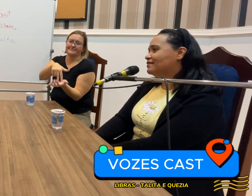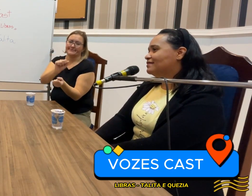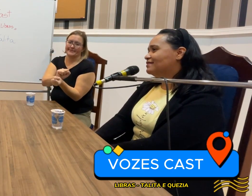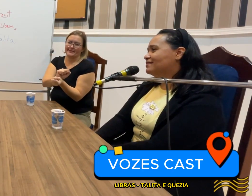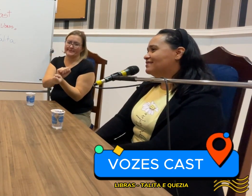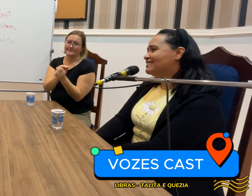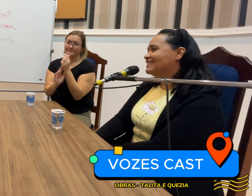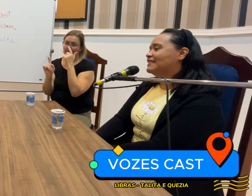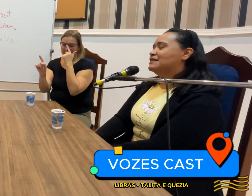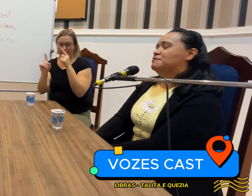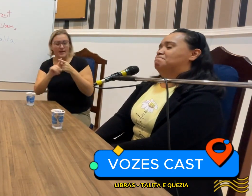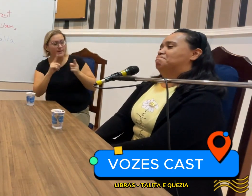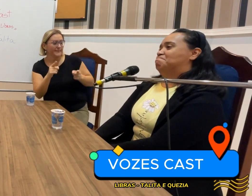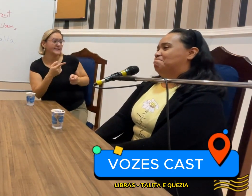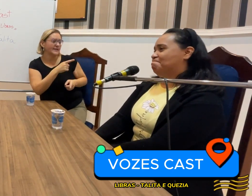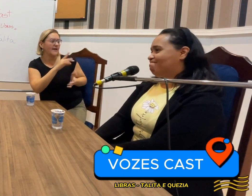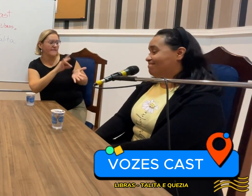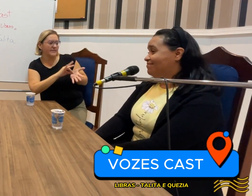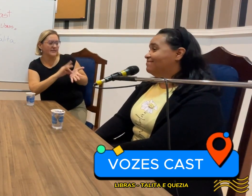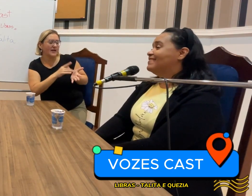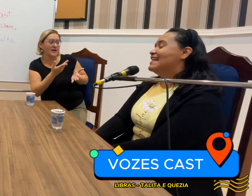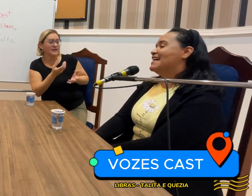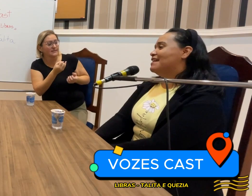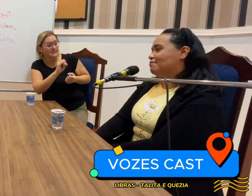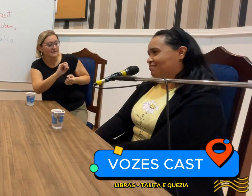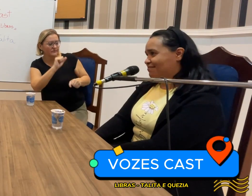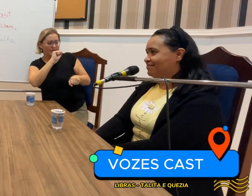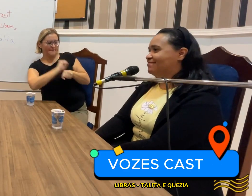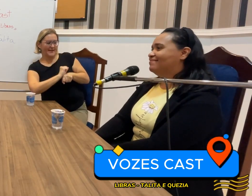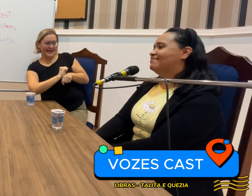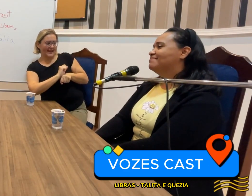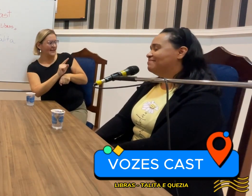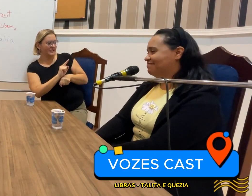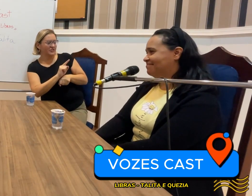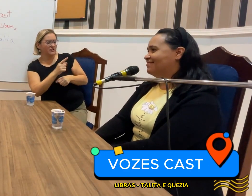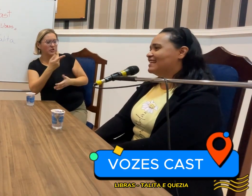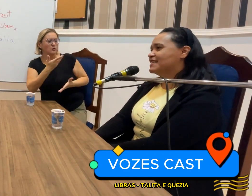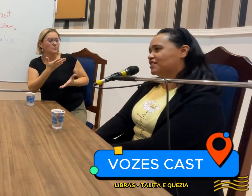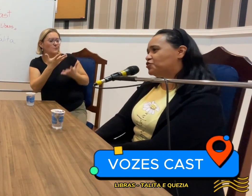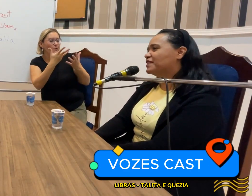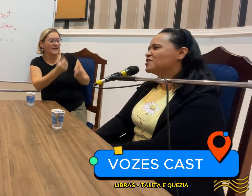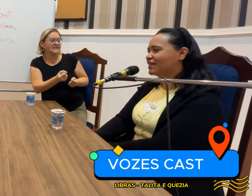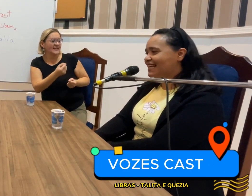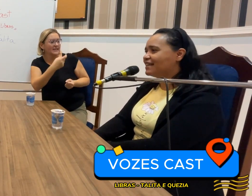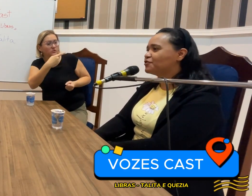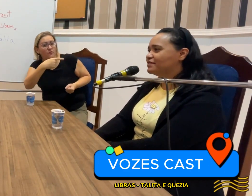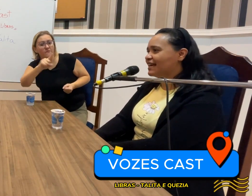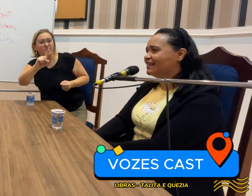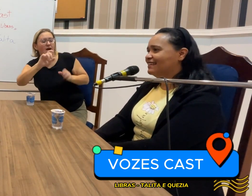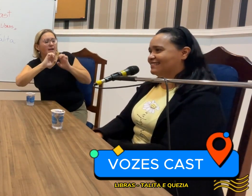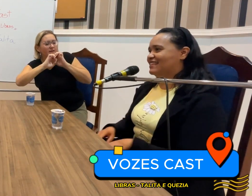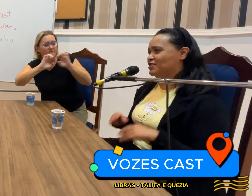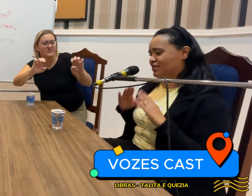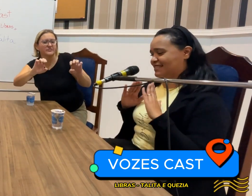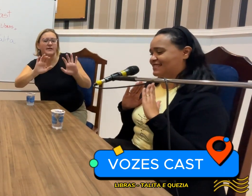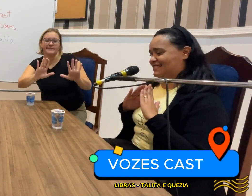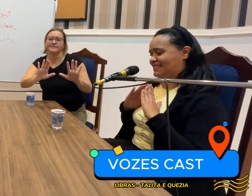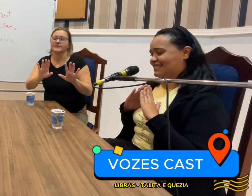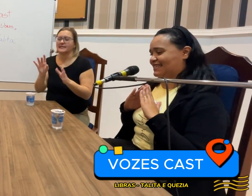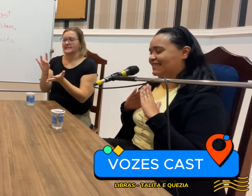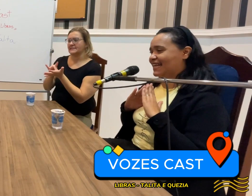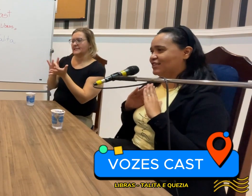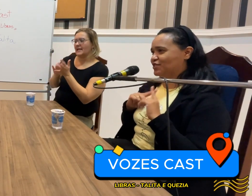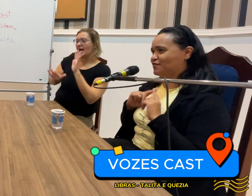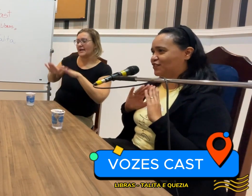não cumprimos aquilo que a palavra de Deus diz. Ide e pregai o evangelho. Às vezes a gente fica só dentro, né, das